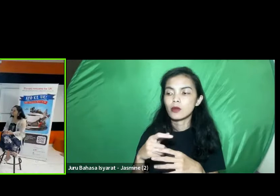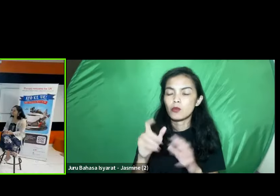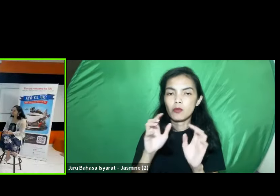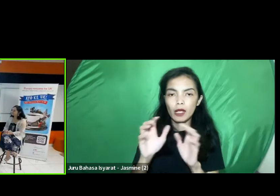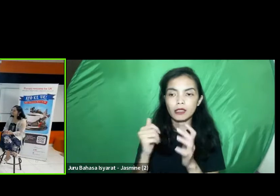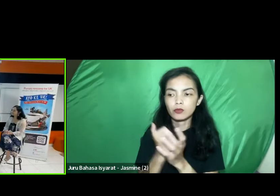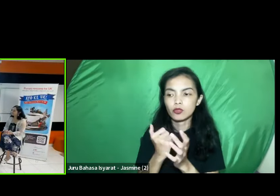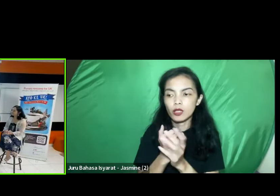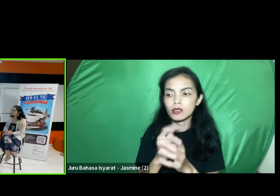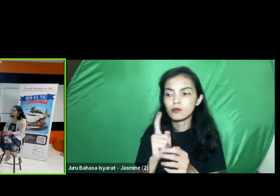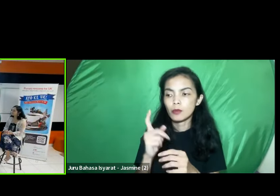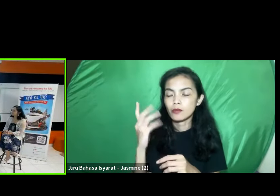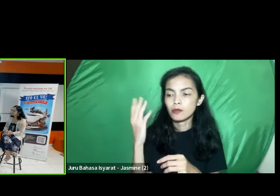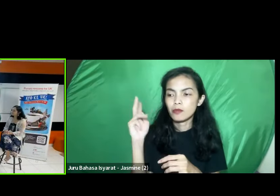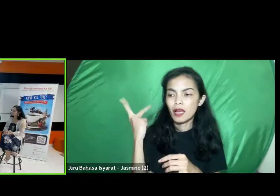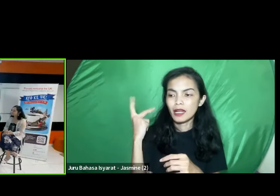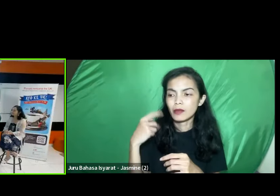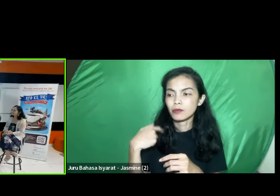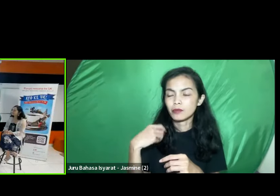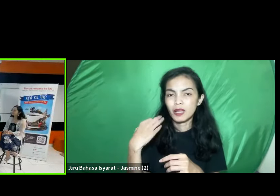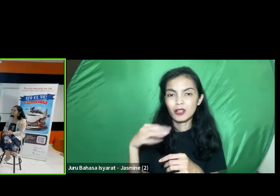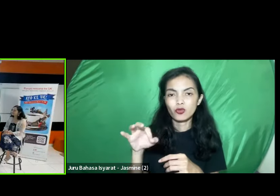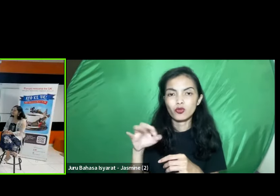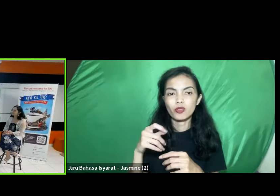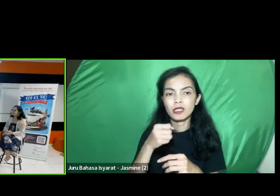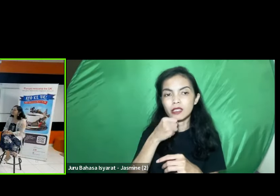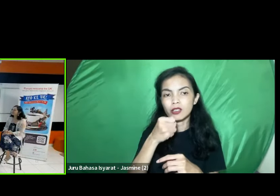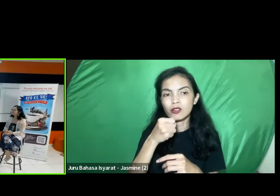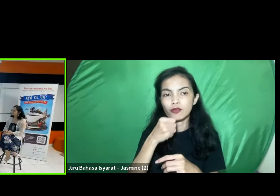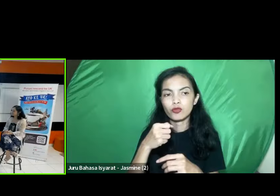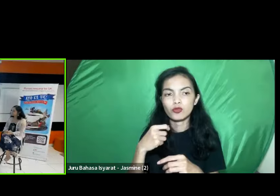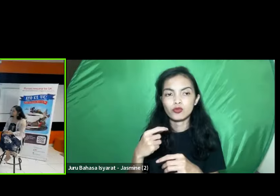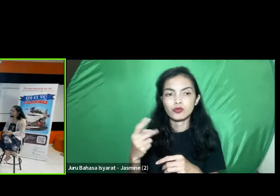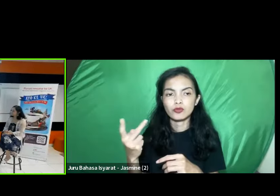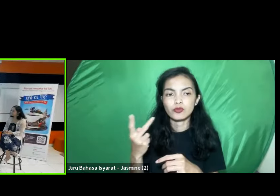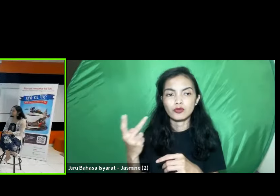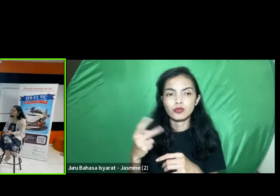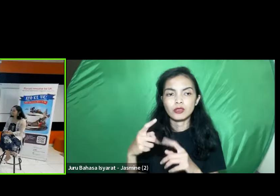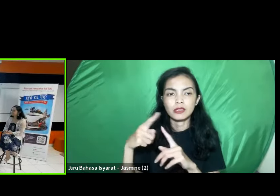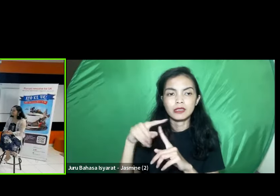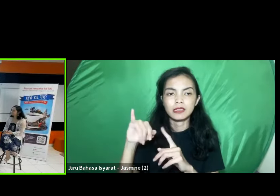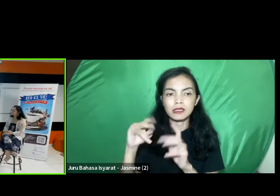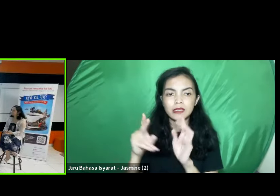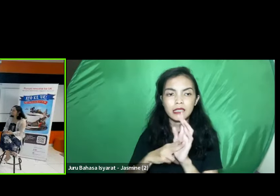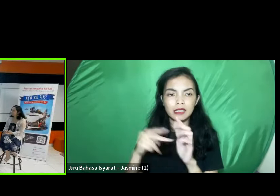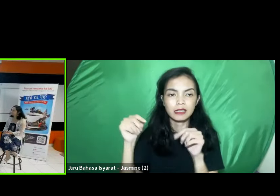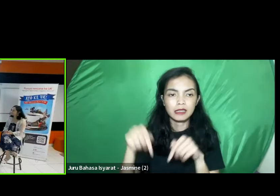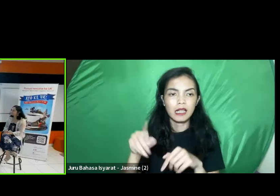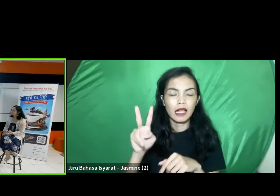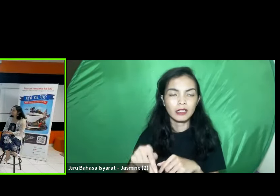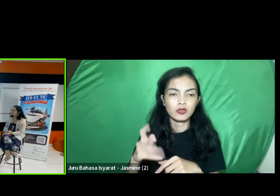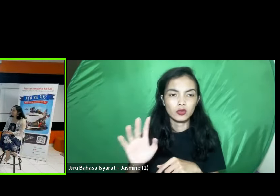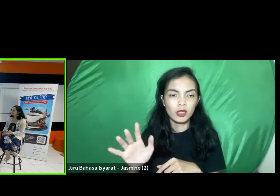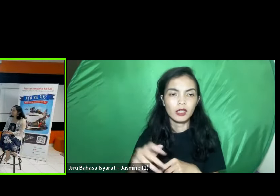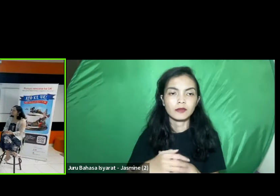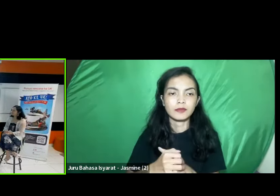ya kayak kayak baru kemarin ya Bu Kita habis interview bareng gitu kayak sekarang butin udah balik lagi ke sini